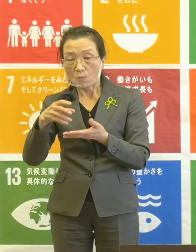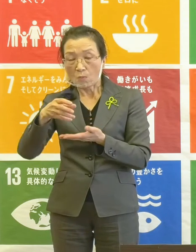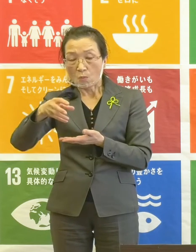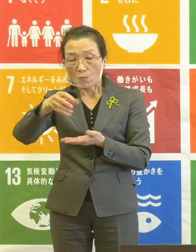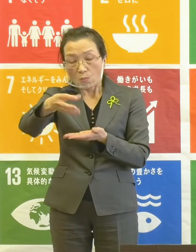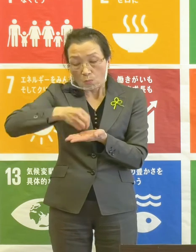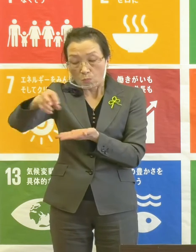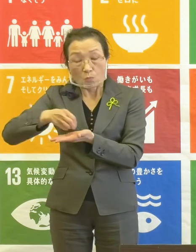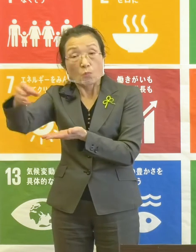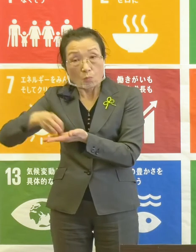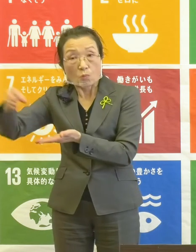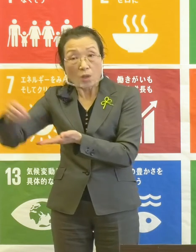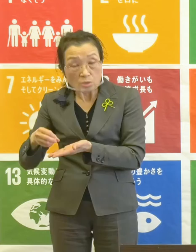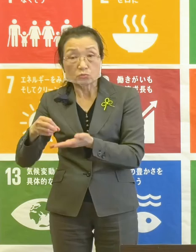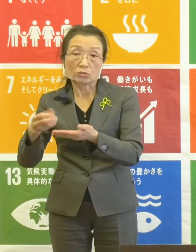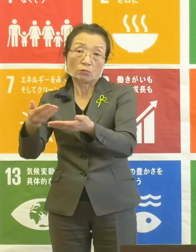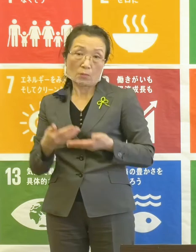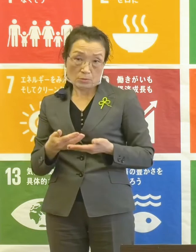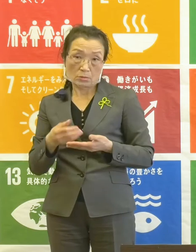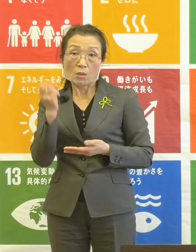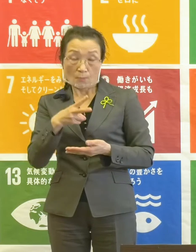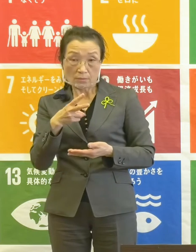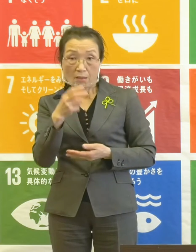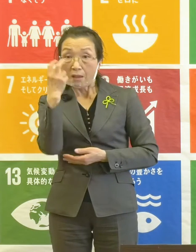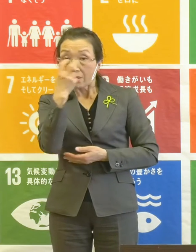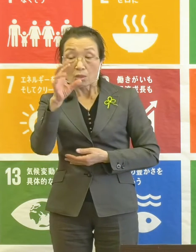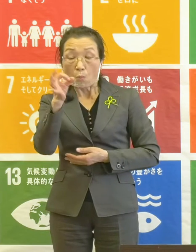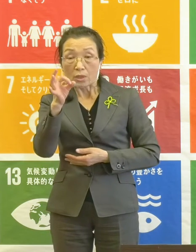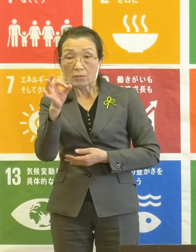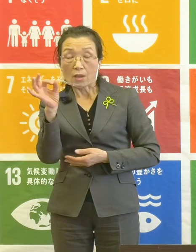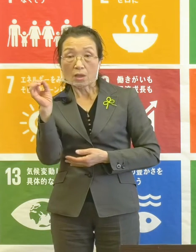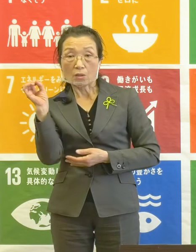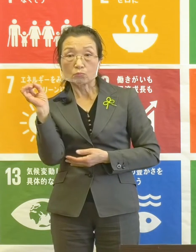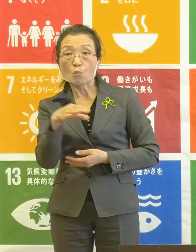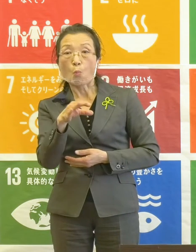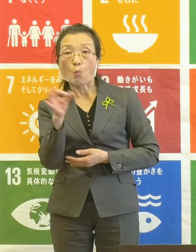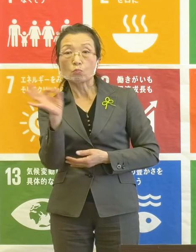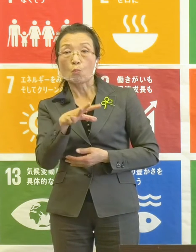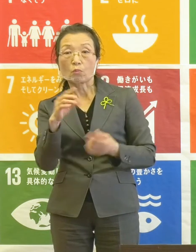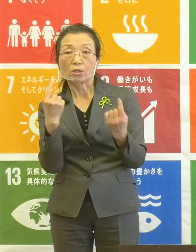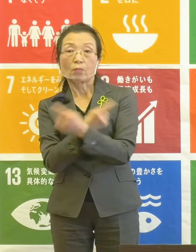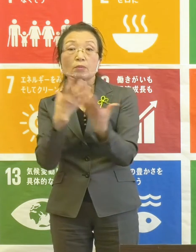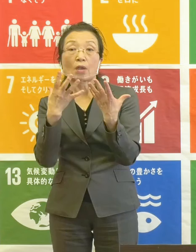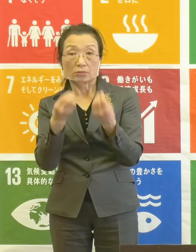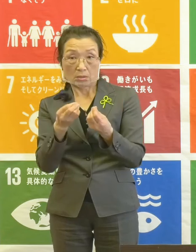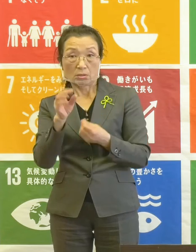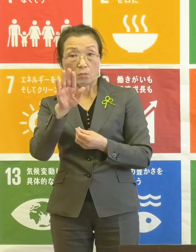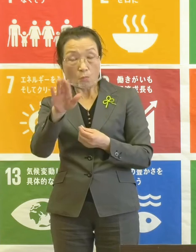検査代も無料となっておりますので、今後の効果に期待をするところであります